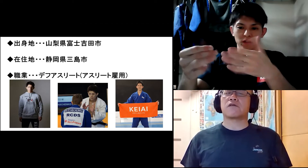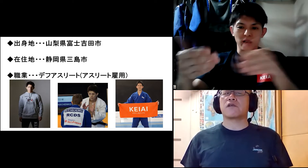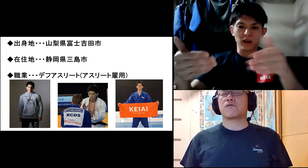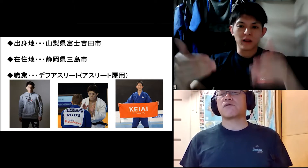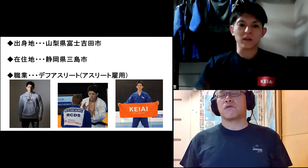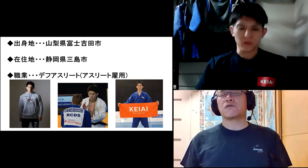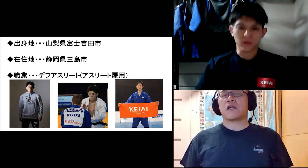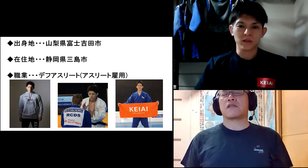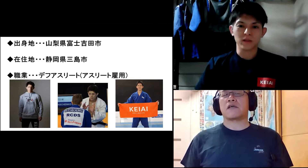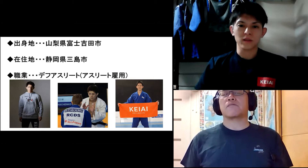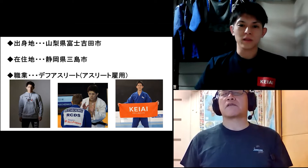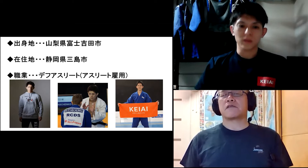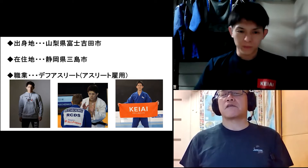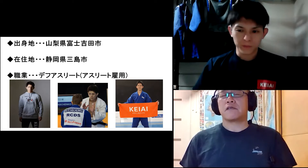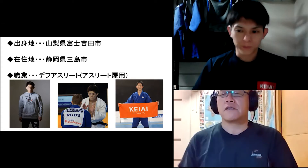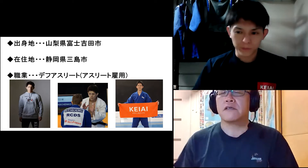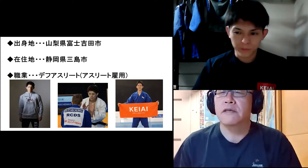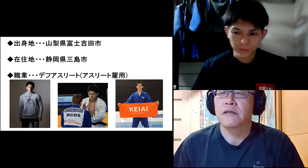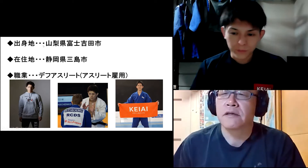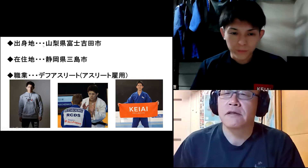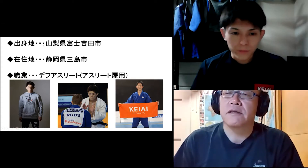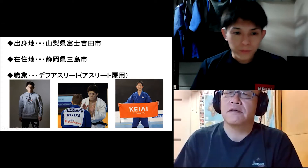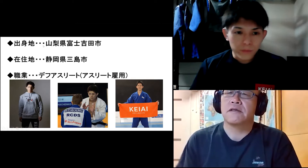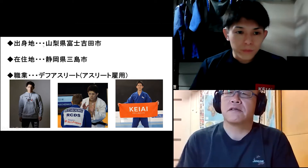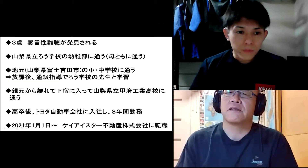で、アスリート雇用をされています。